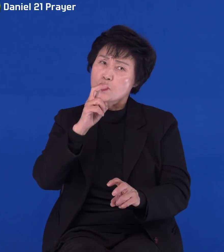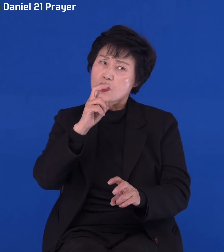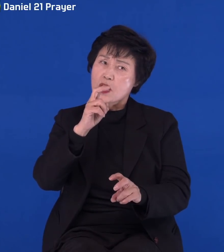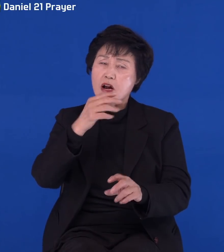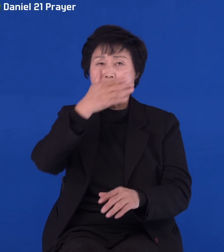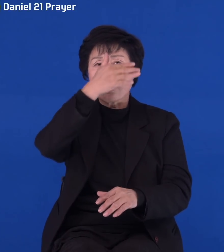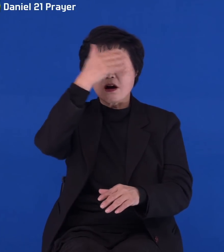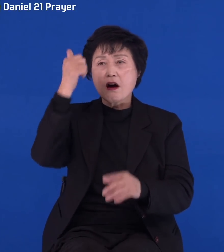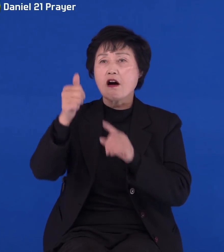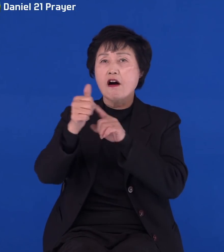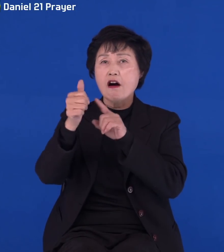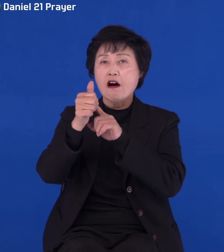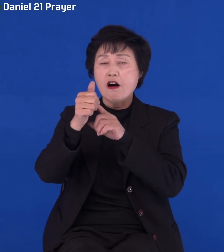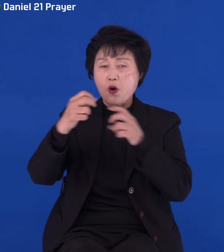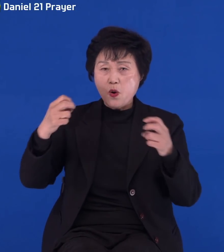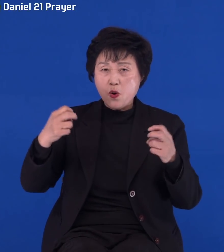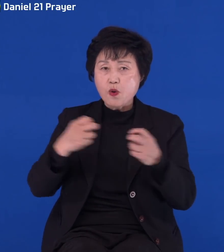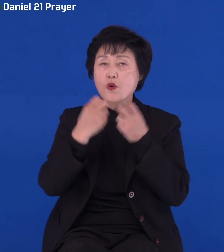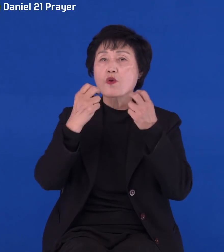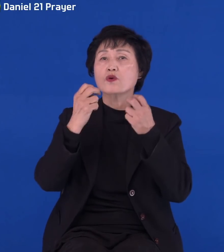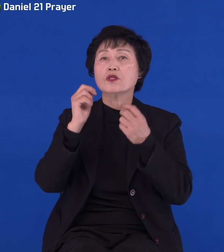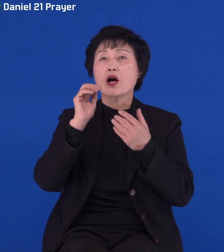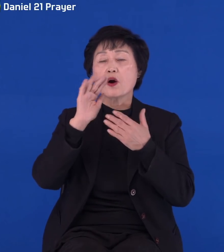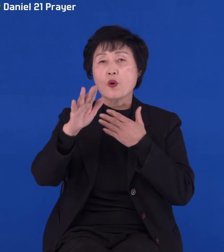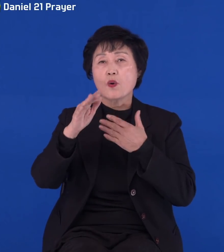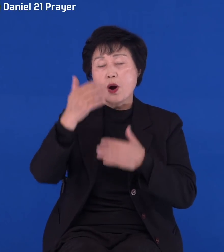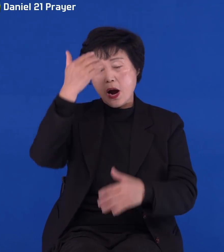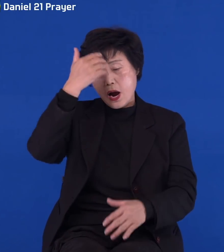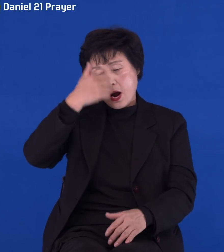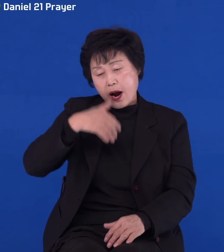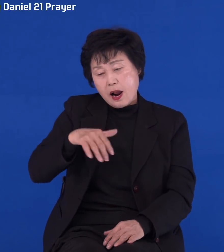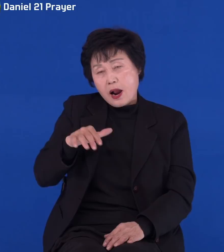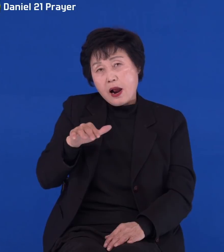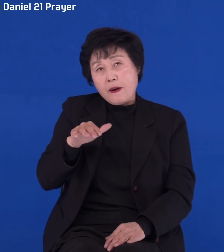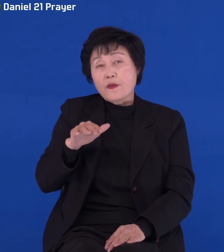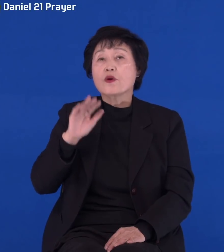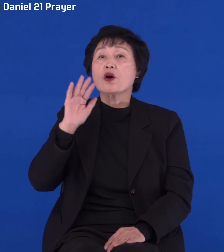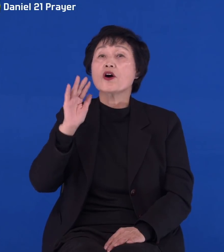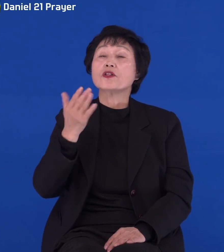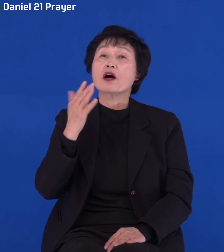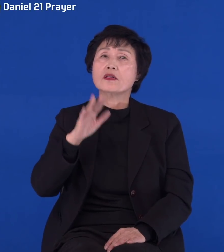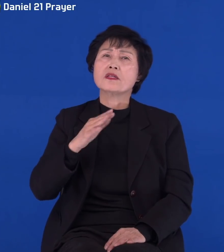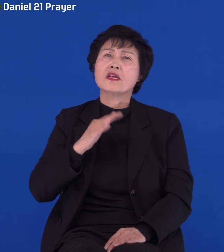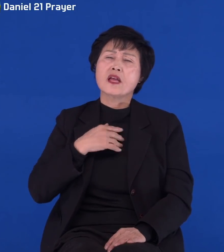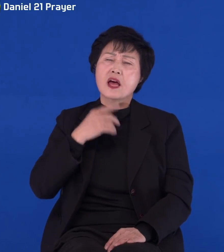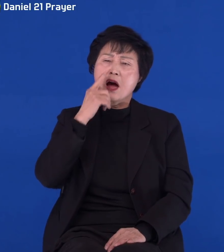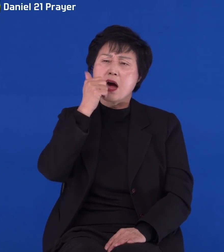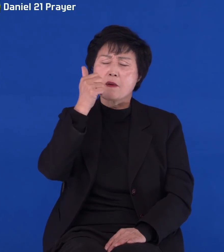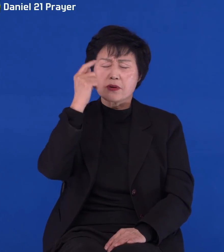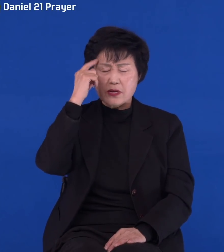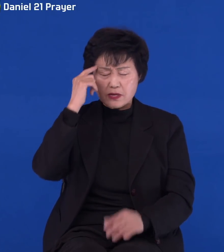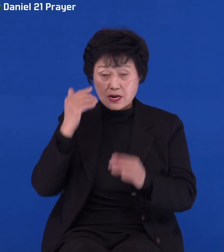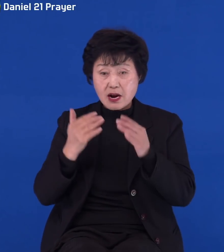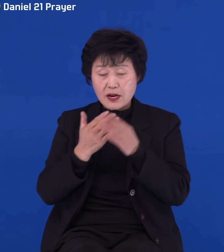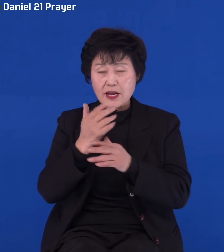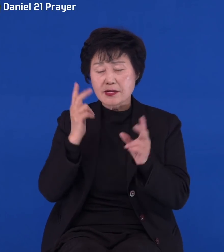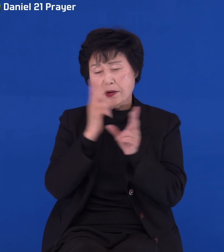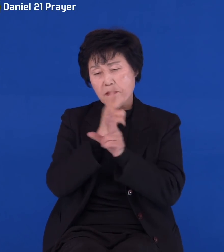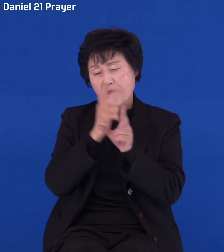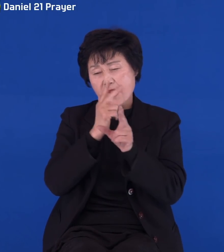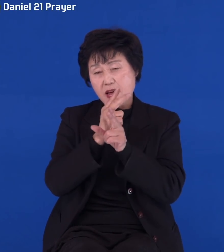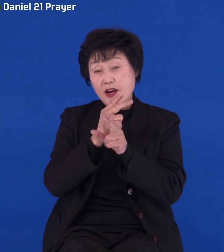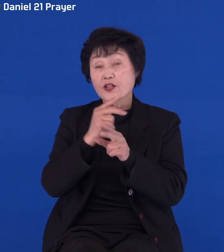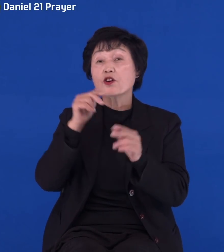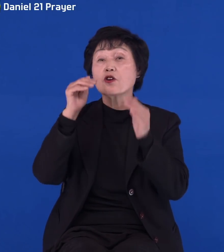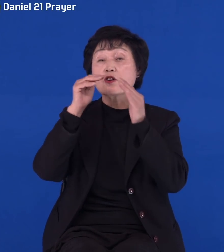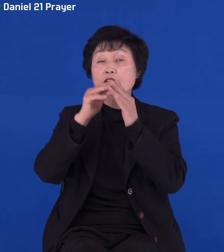집이었어요. 말도 못하고 저희 아버지처럼 반수 불구가 된 청년이었는데 저희 아버지가 생각나서 매주 따라가서 기도를 하러 갔죠.